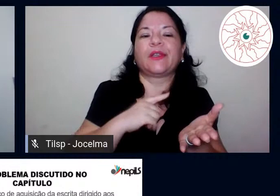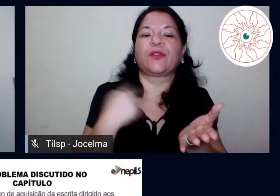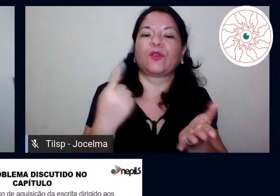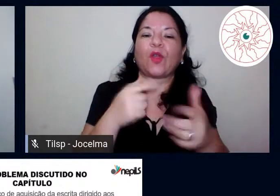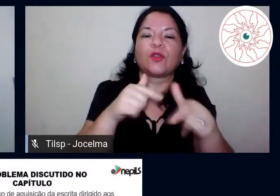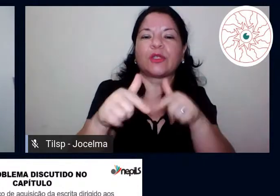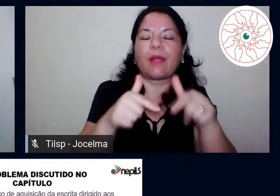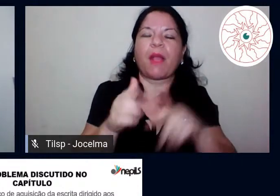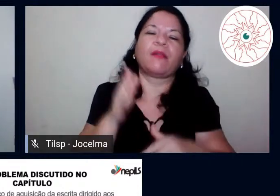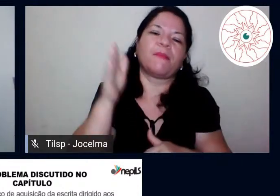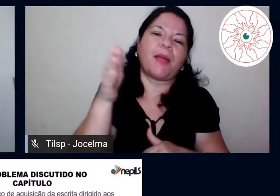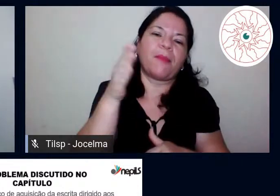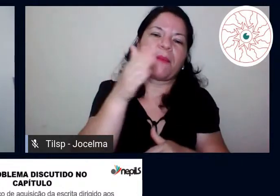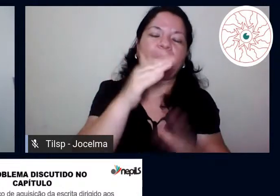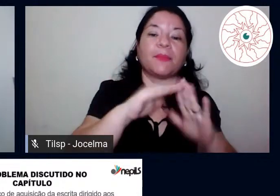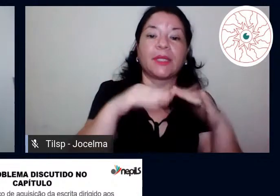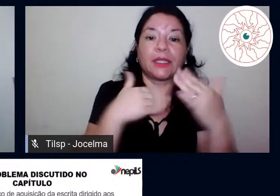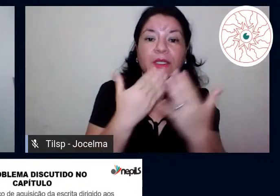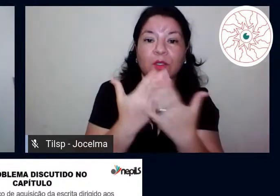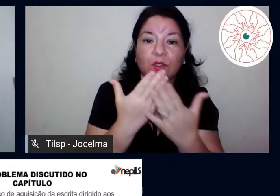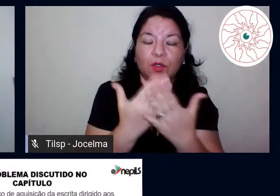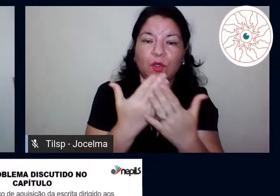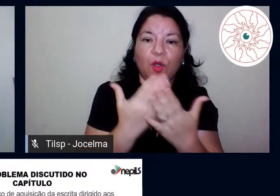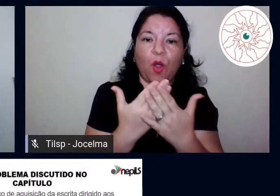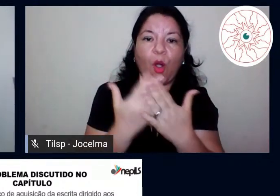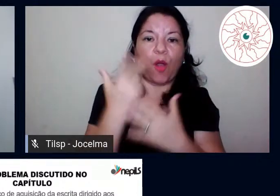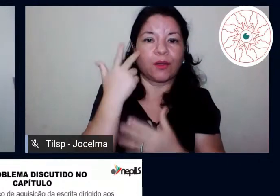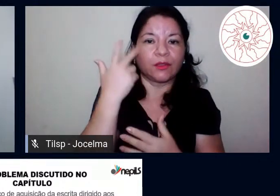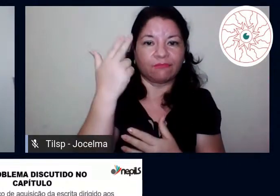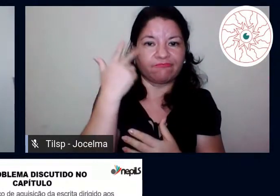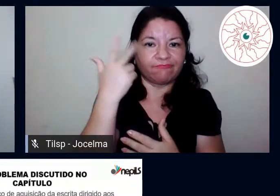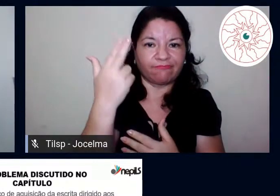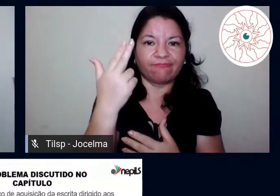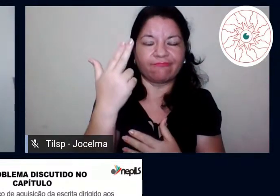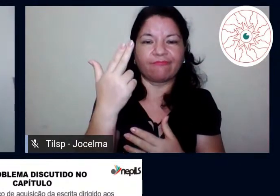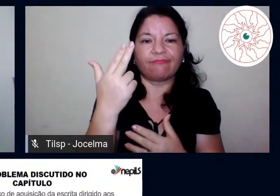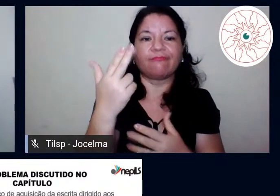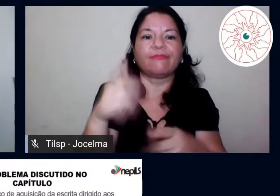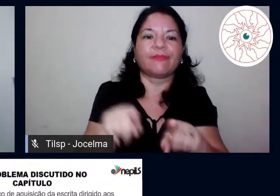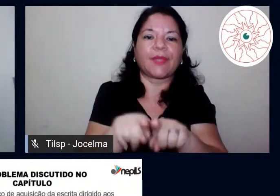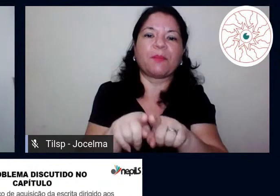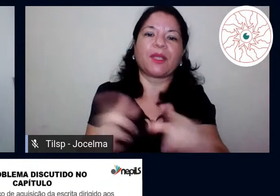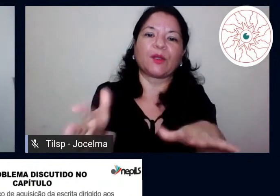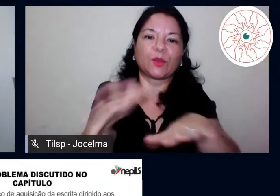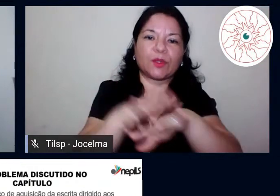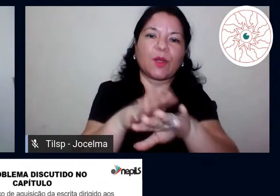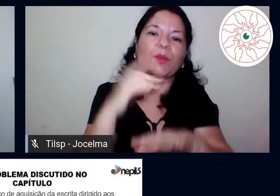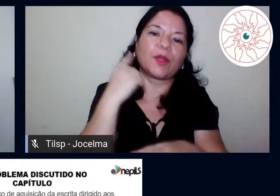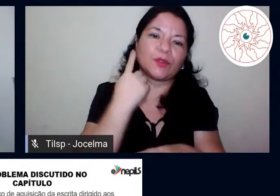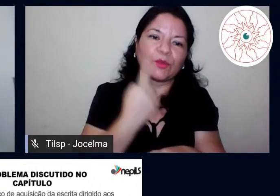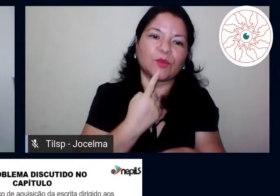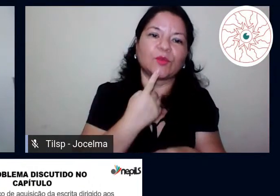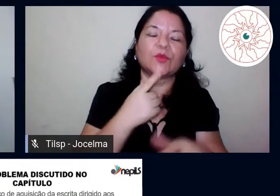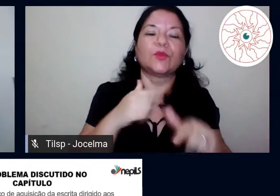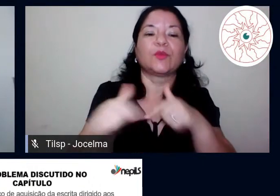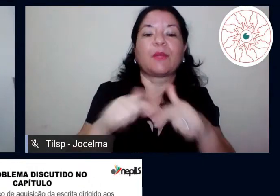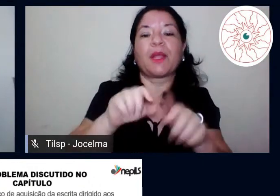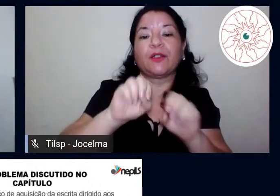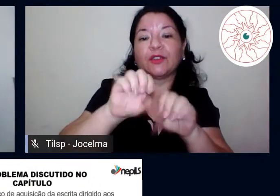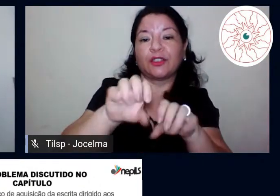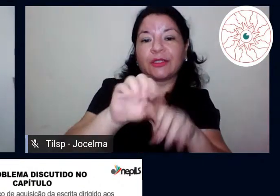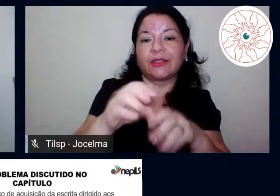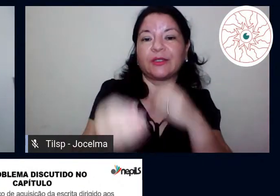nas escolas regulares, né, com e de inclusão com surdos, né, aquele trabalho de ensino da escrita, da